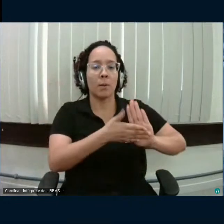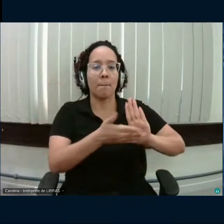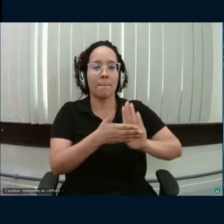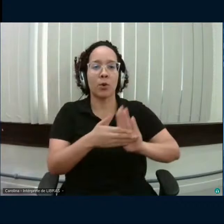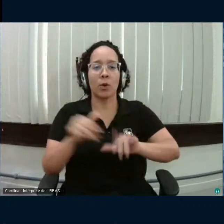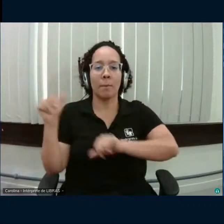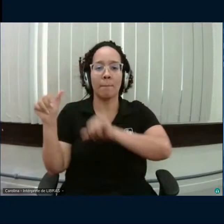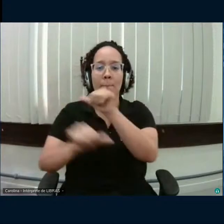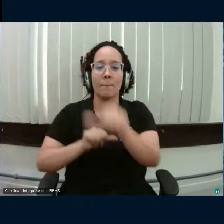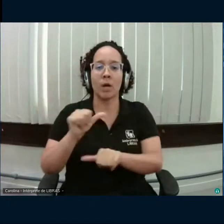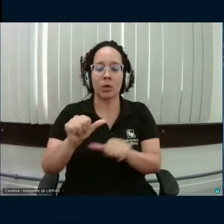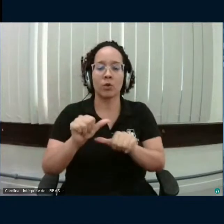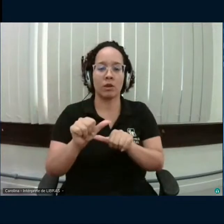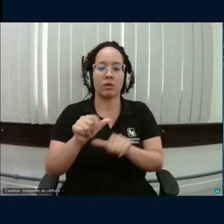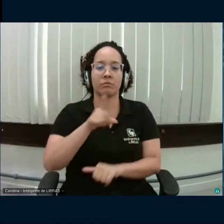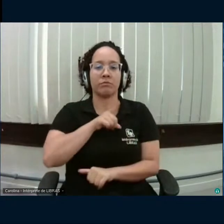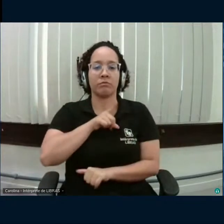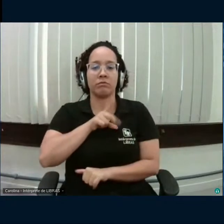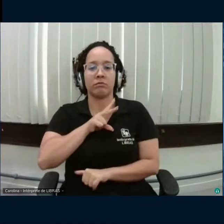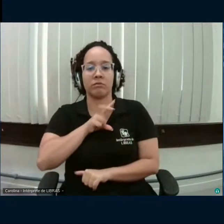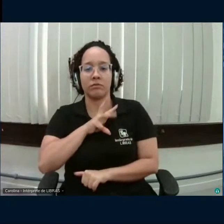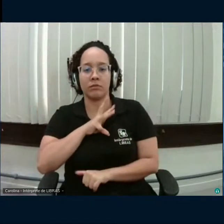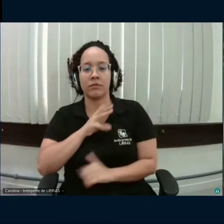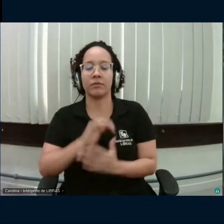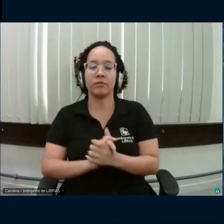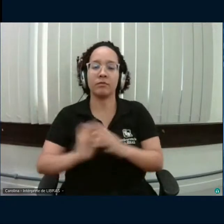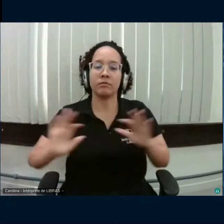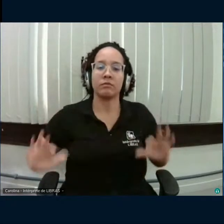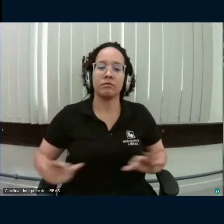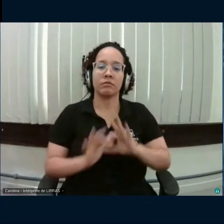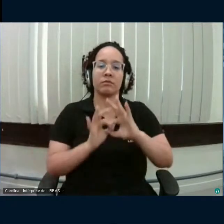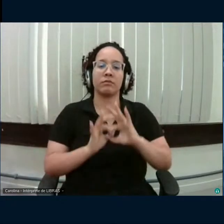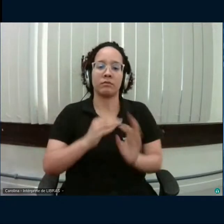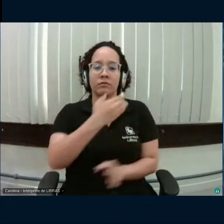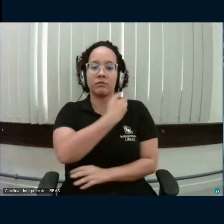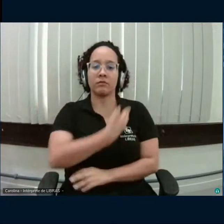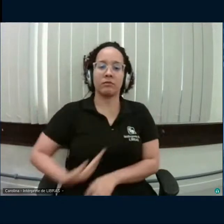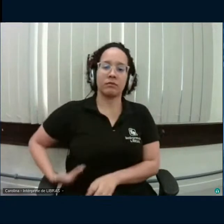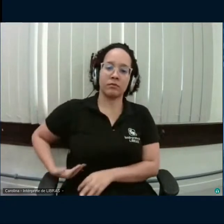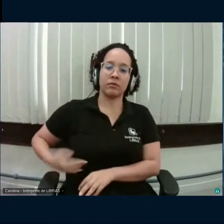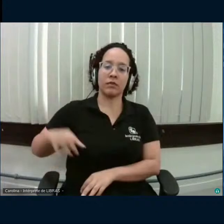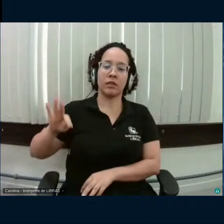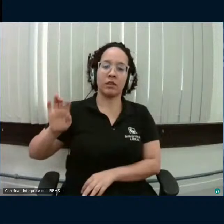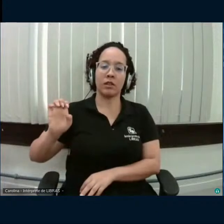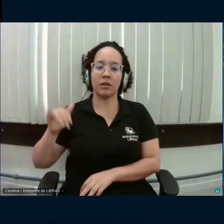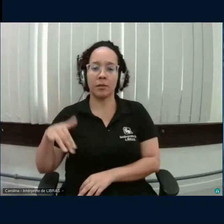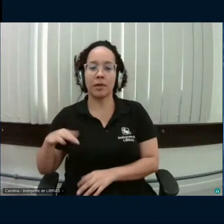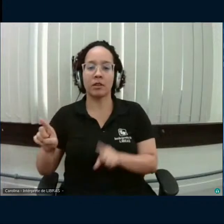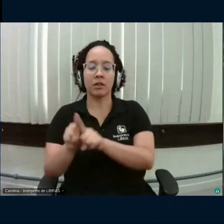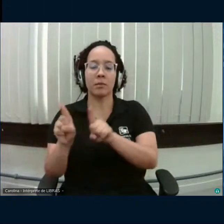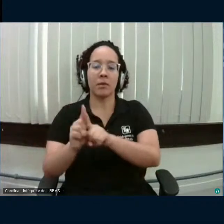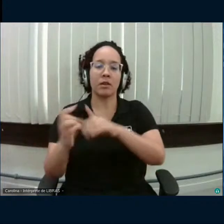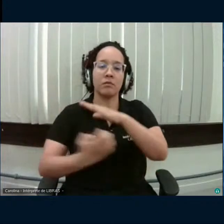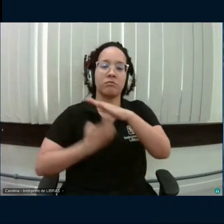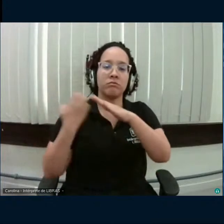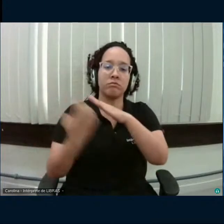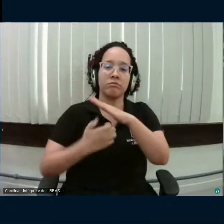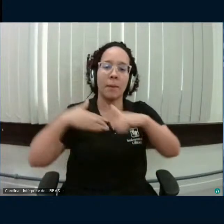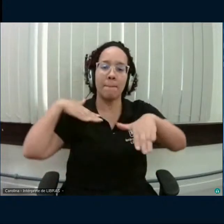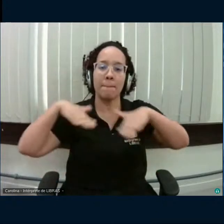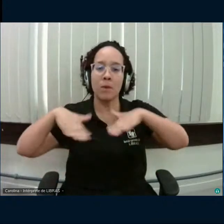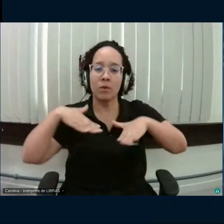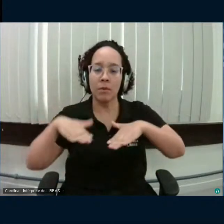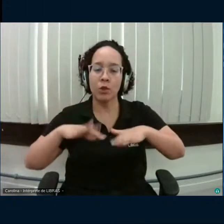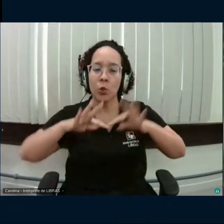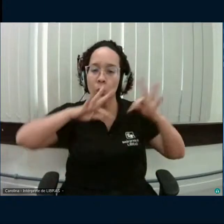que era o CONCEDE associado ao governo Temer e as fundações empresariais, né, o movimento Todos pela